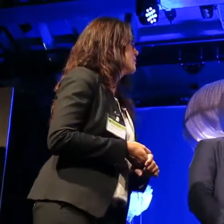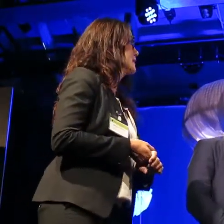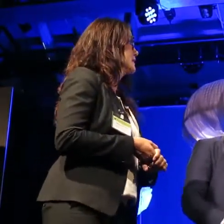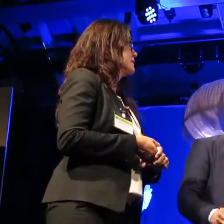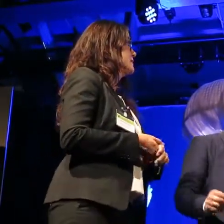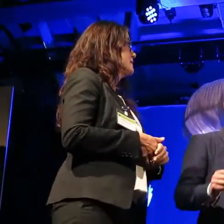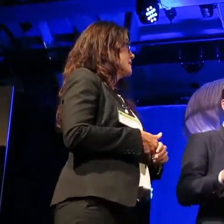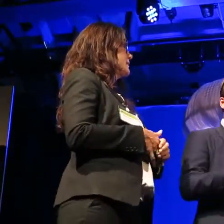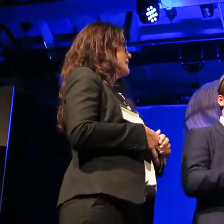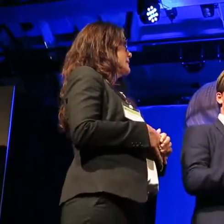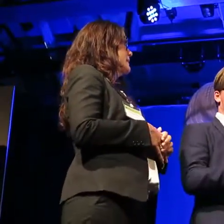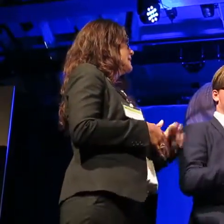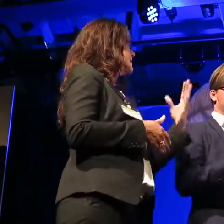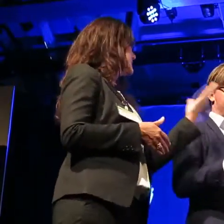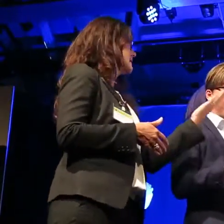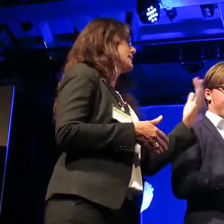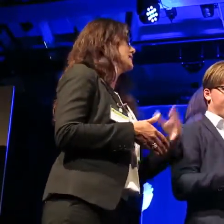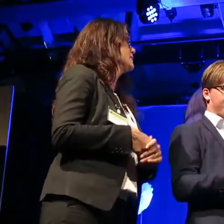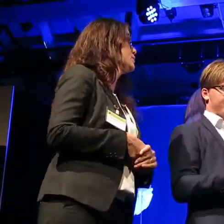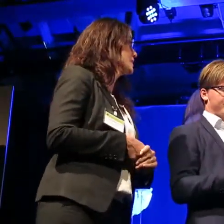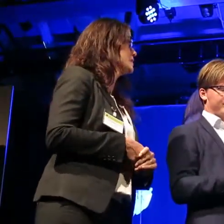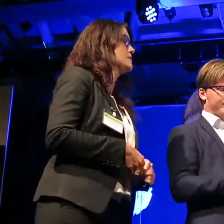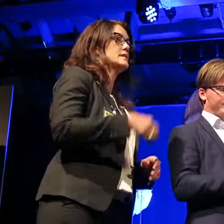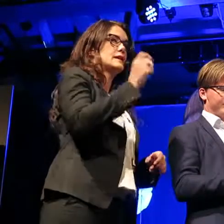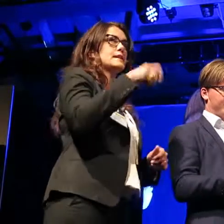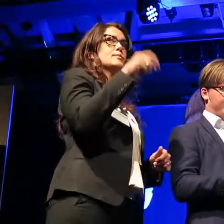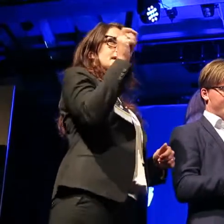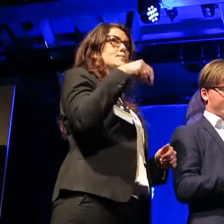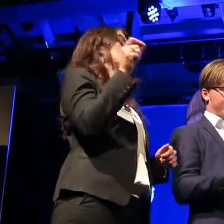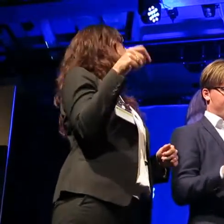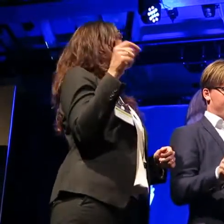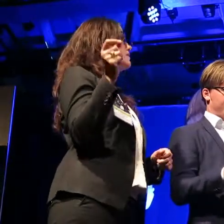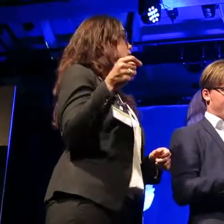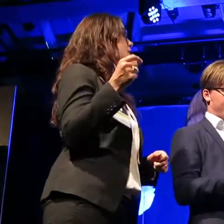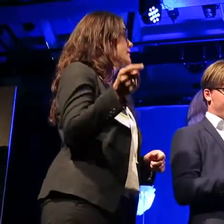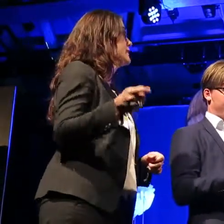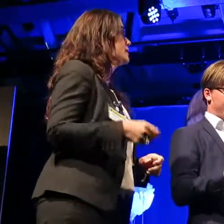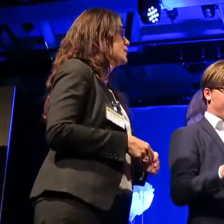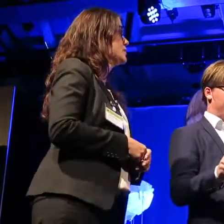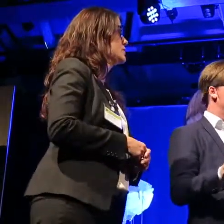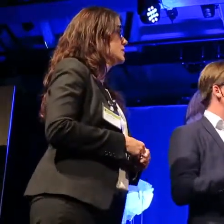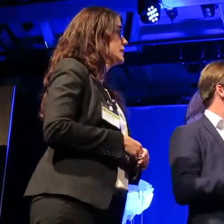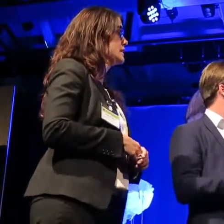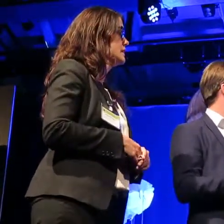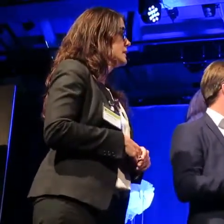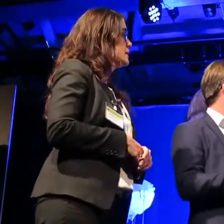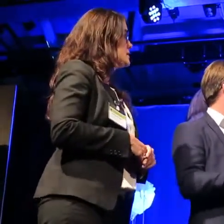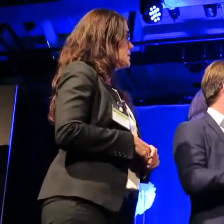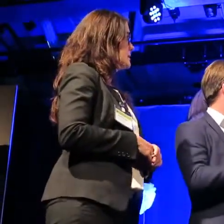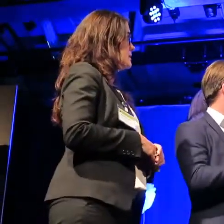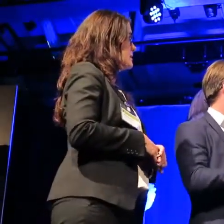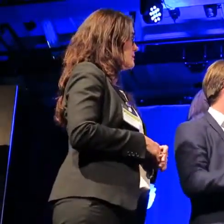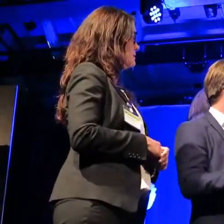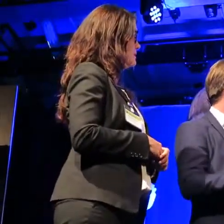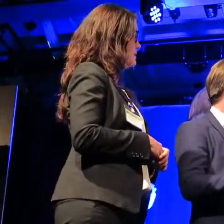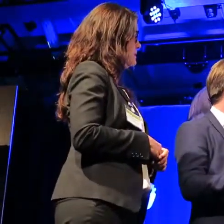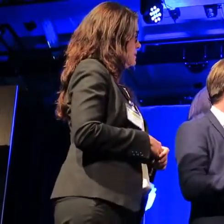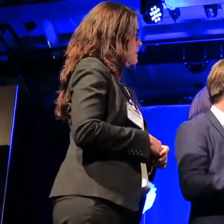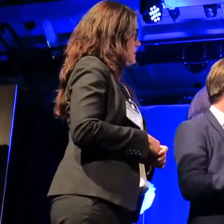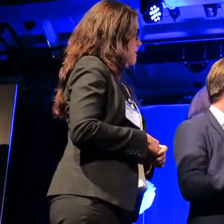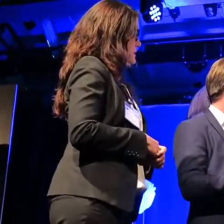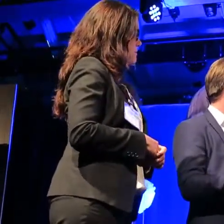kaféet och se vad man kan göra. Hinderlistan är typiskt ett sånt där att man kan bocka av och göra väldigt bra saker. Så att